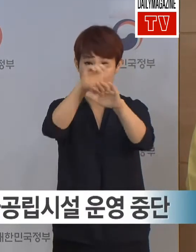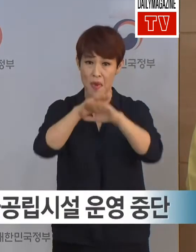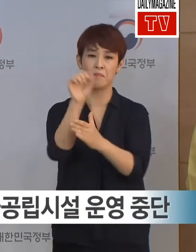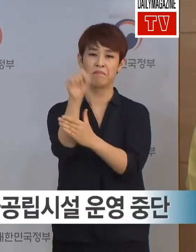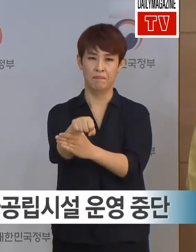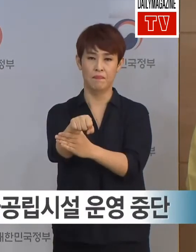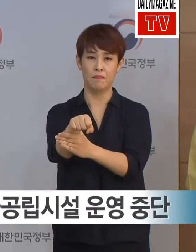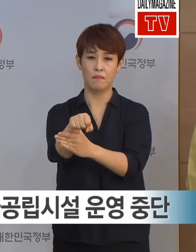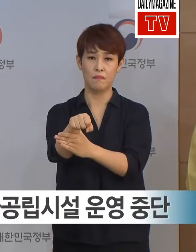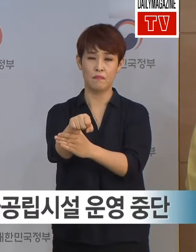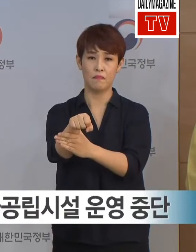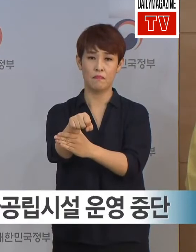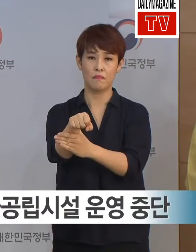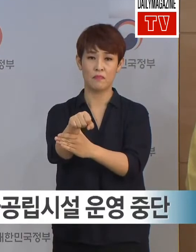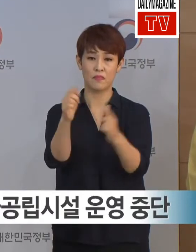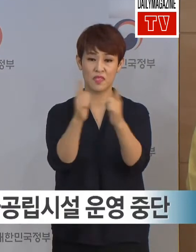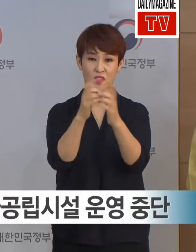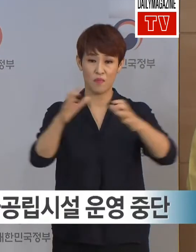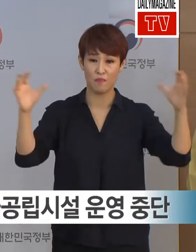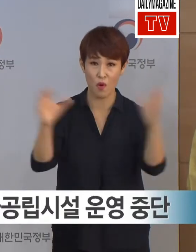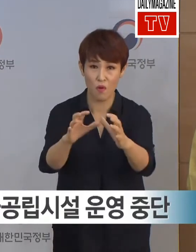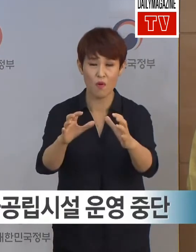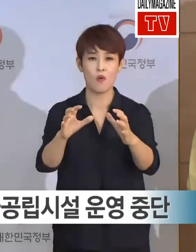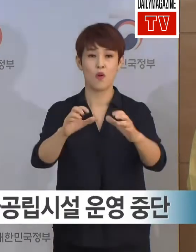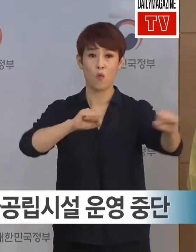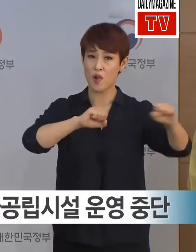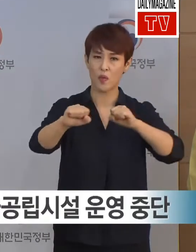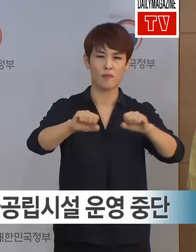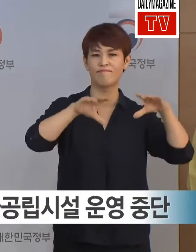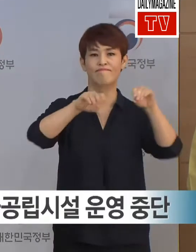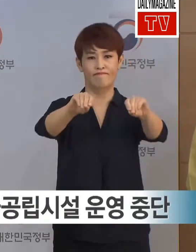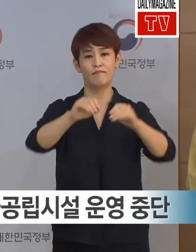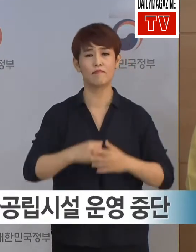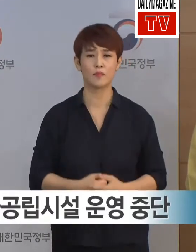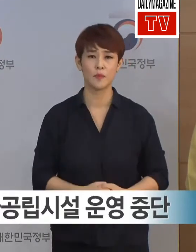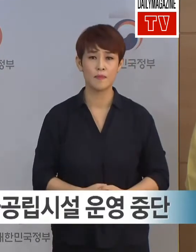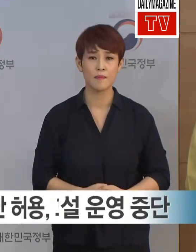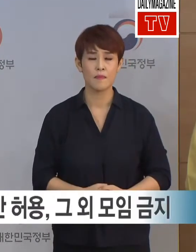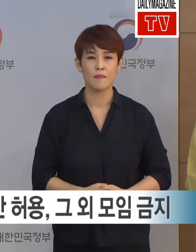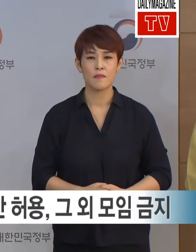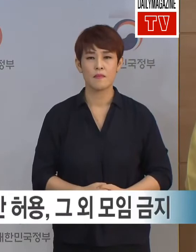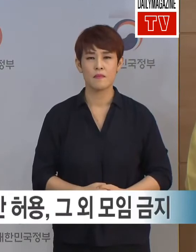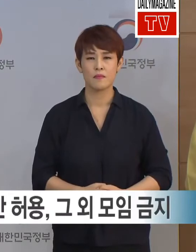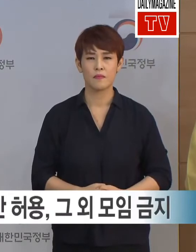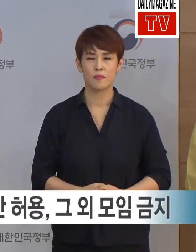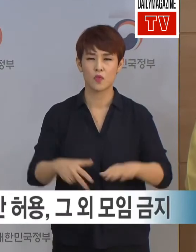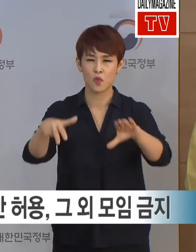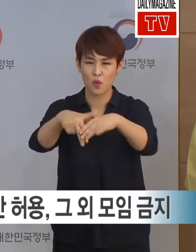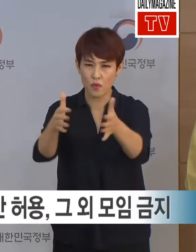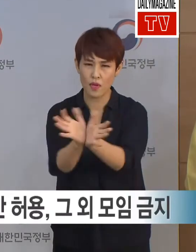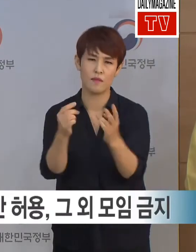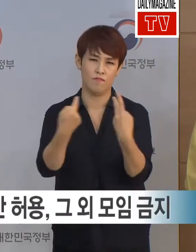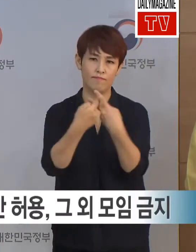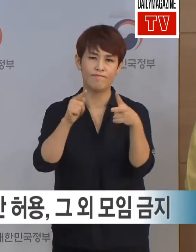예배만 허용하고 그 외에 모임과 활동은 금지됩니다. 교계에 넓은